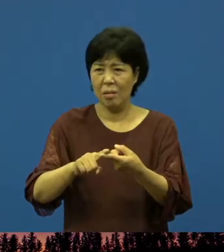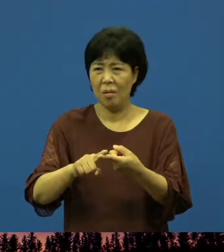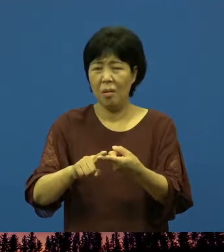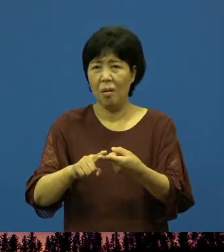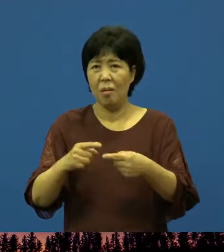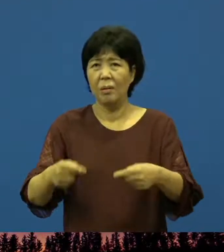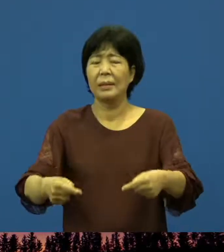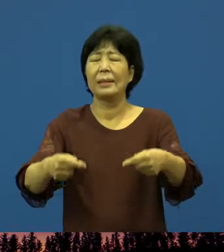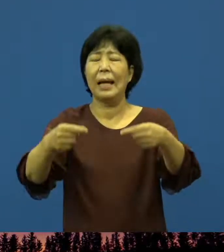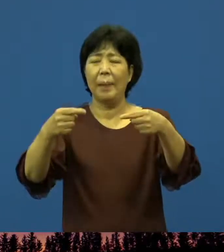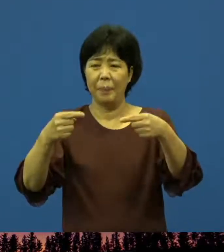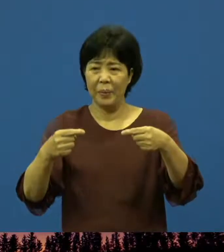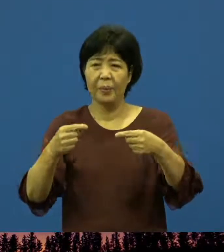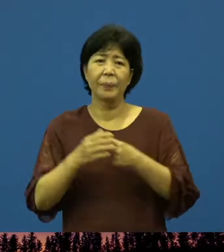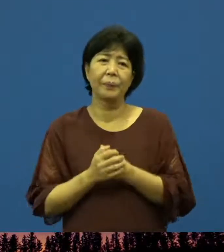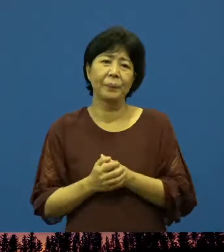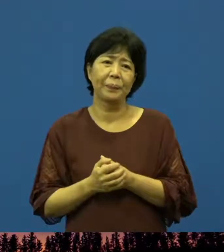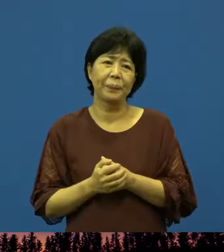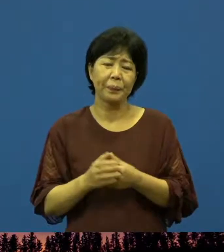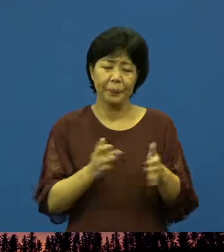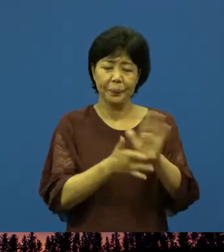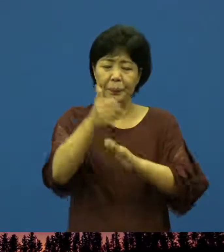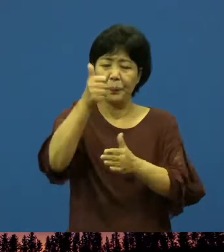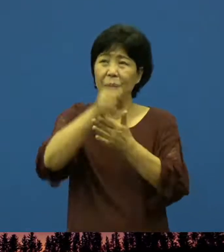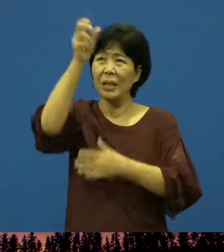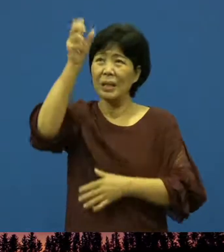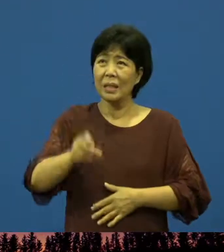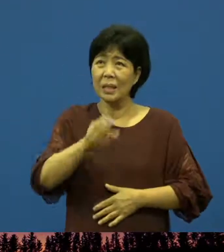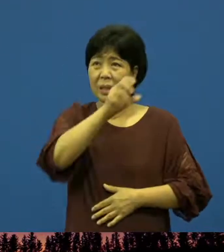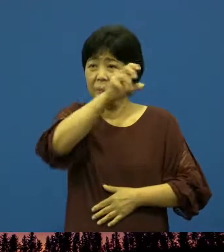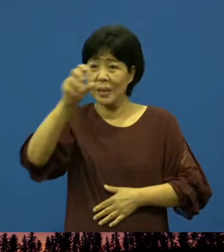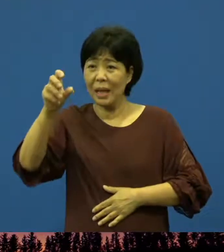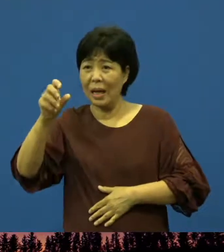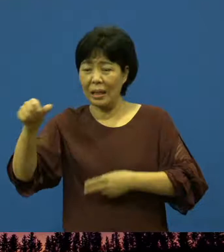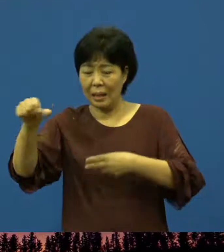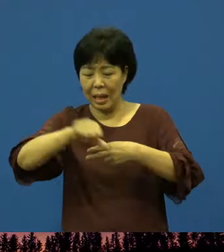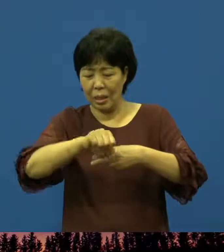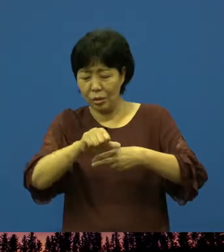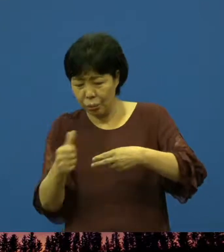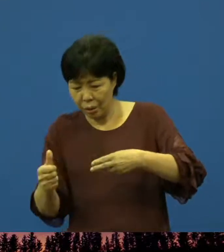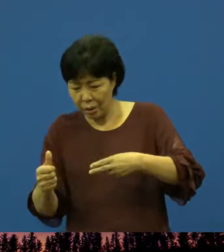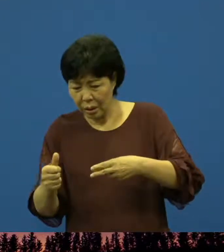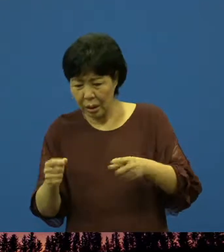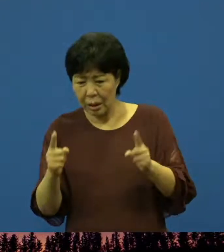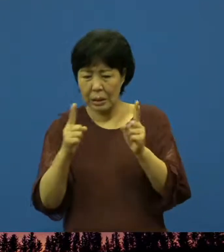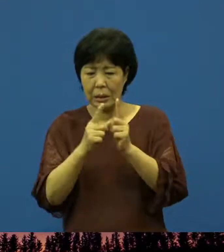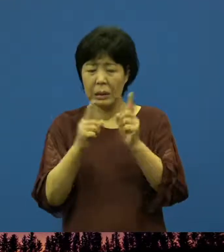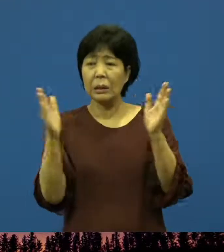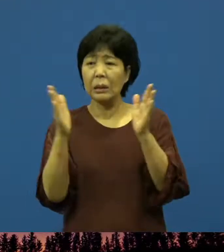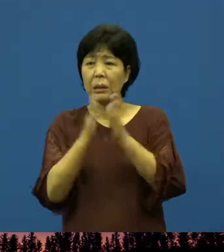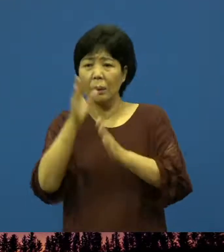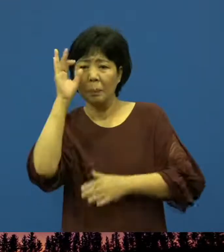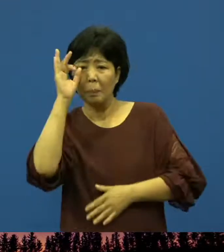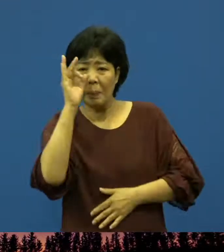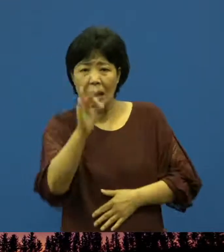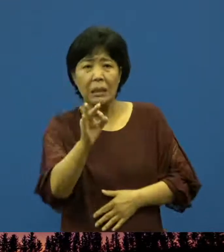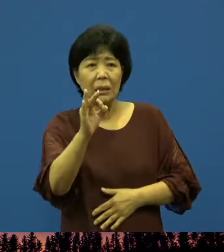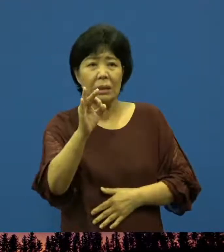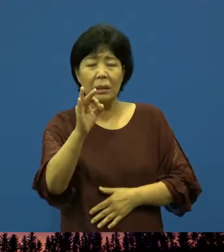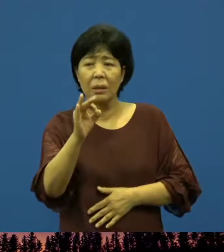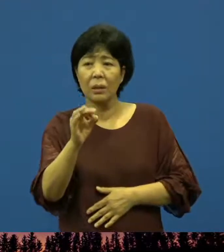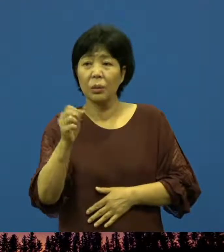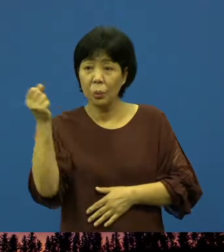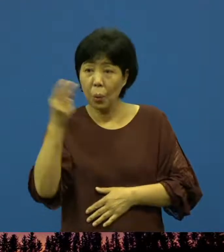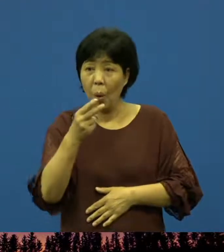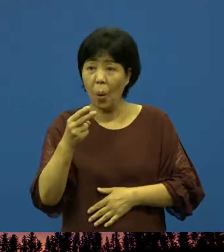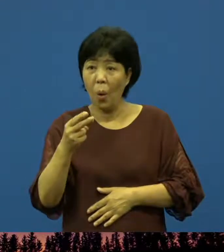그리고 예수 그리스도가 십자가에 죽으시는 것을 직접 목격을 했습니다. 뿐만 아니라 사흘 후에 부활하신 예수를 눈으로